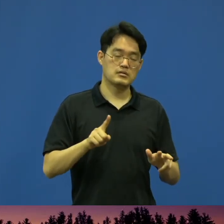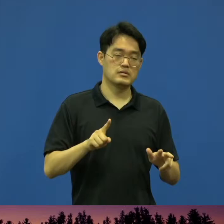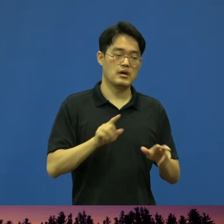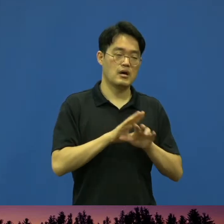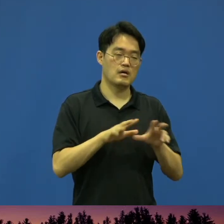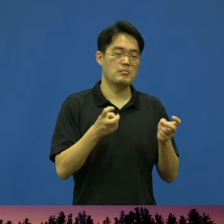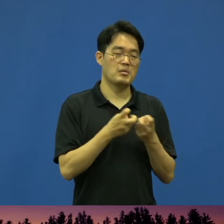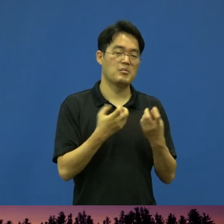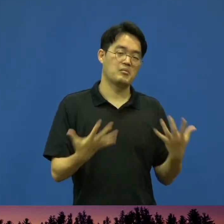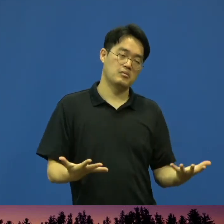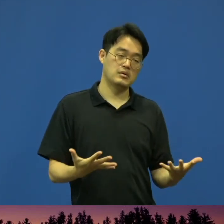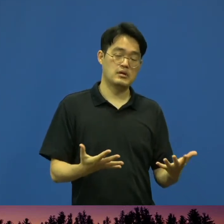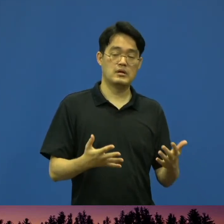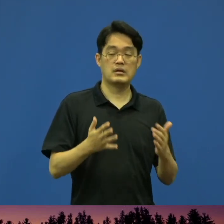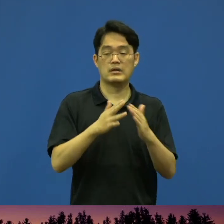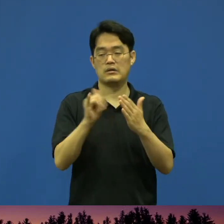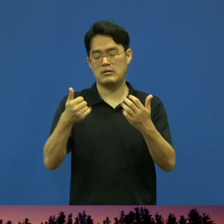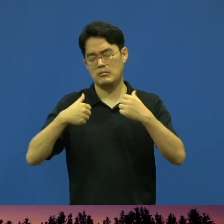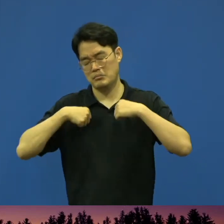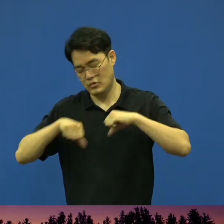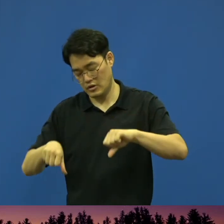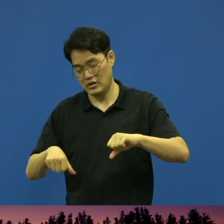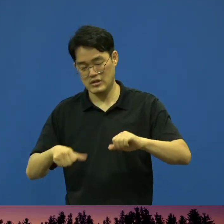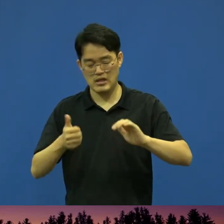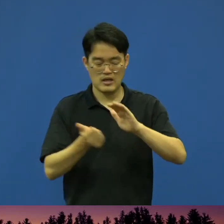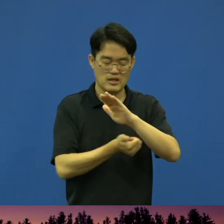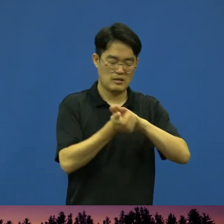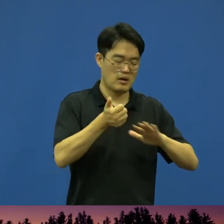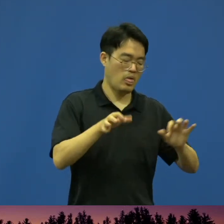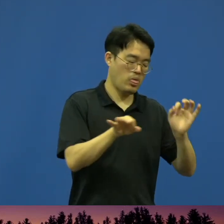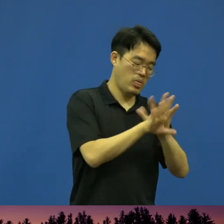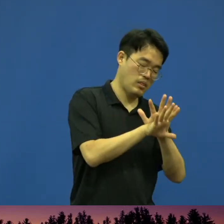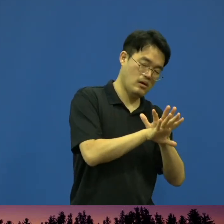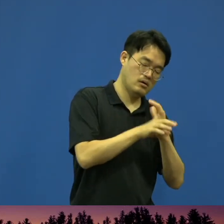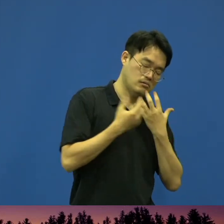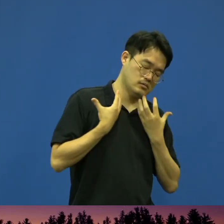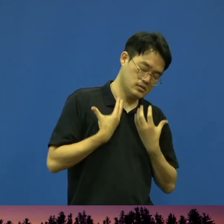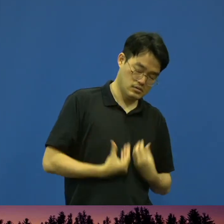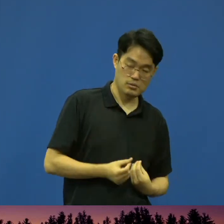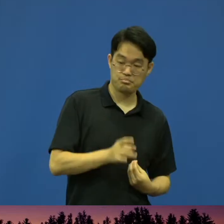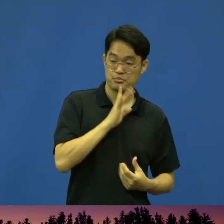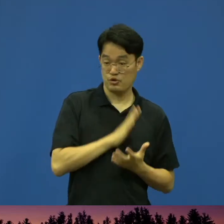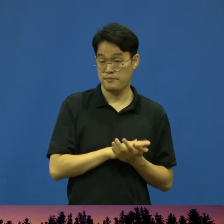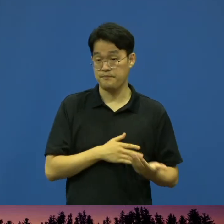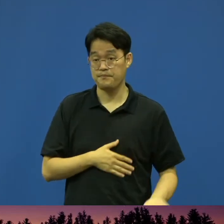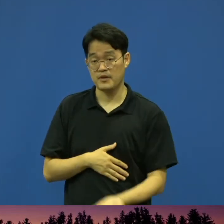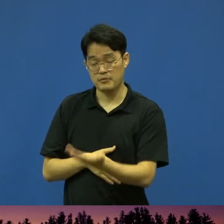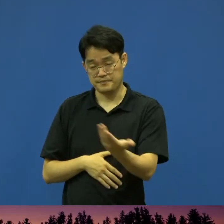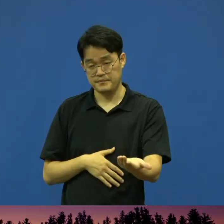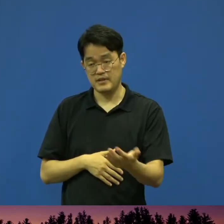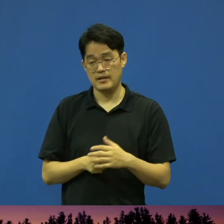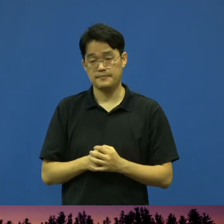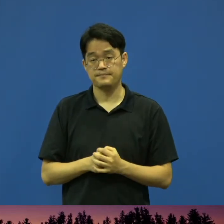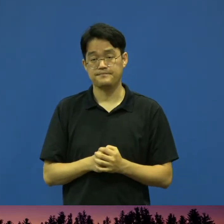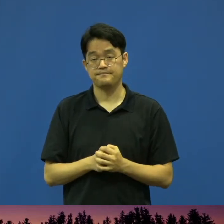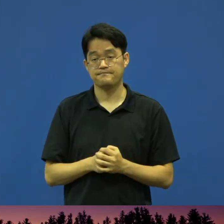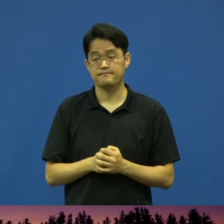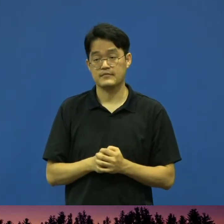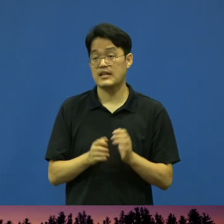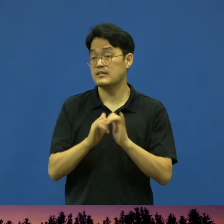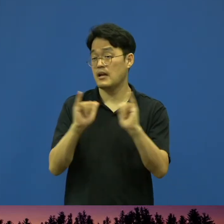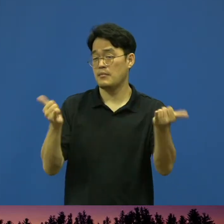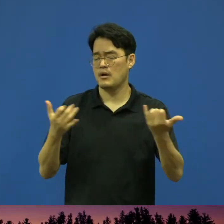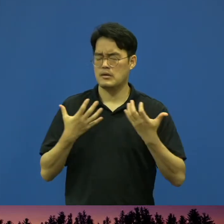상황이 되었습니다. 모든 희망이 다 사라져 버렸습니다. 믿음의 동역자 여러분, 사람은 언제